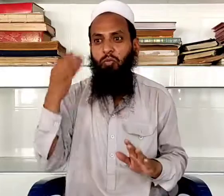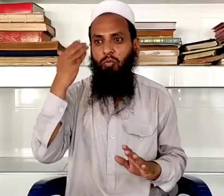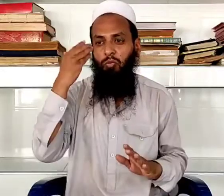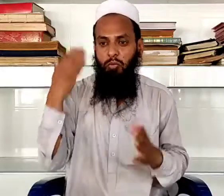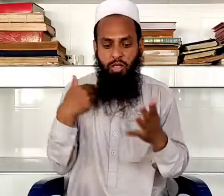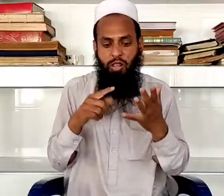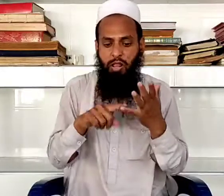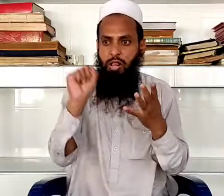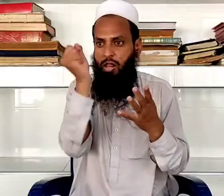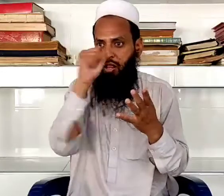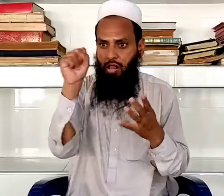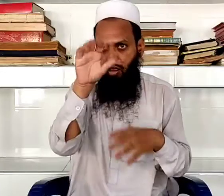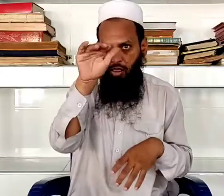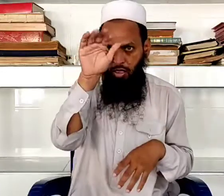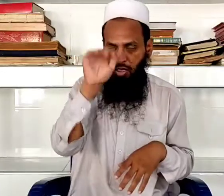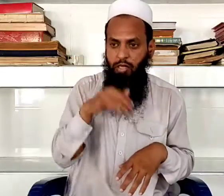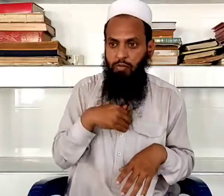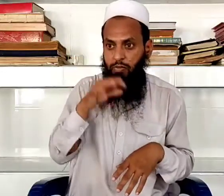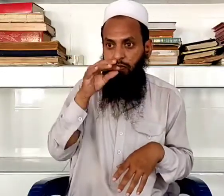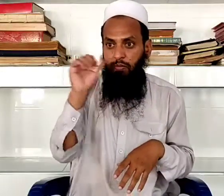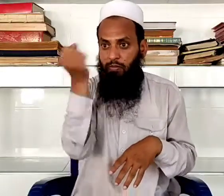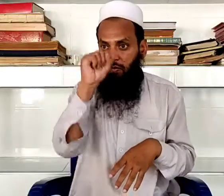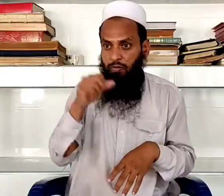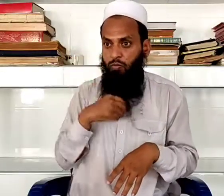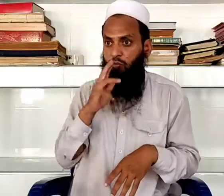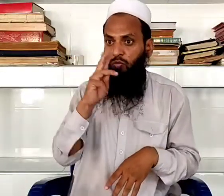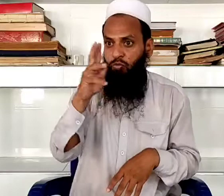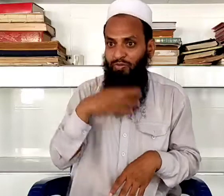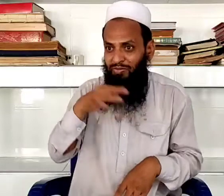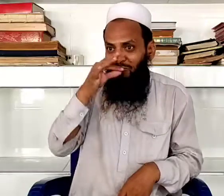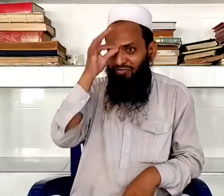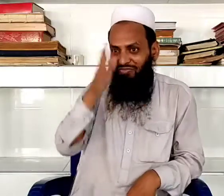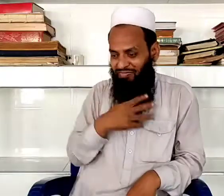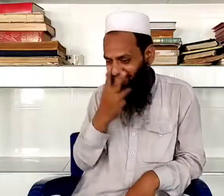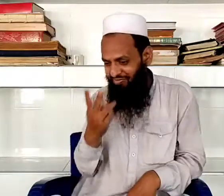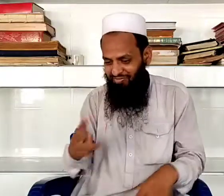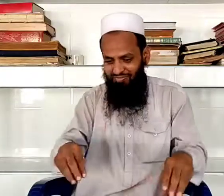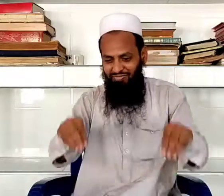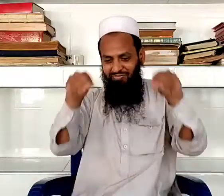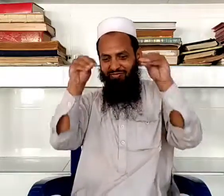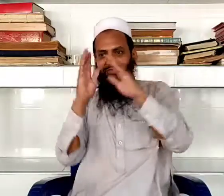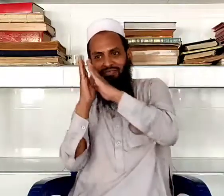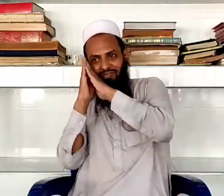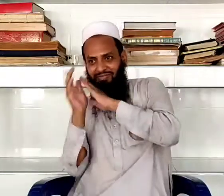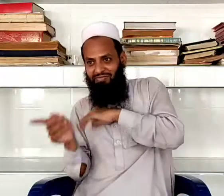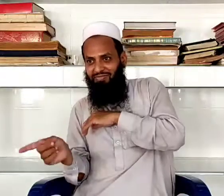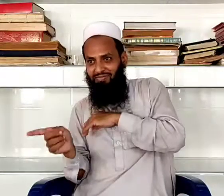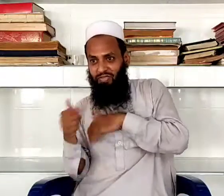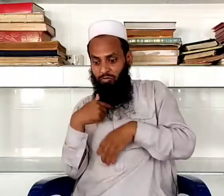بنت ہزام ہے, پنجویں بیوی کا نام ام الولد امر القیس ہے, اور چھویں بیوی کا